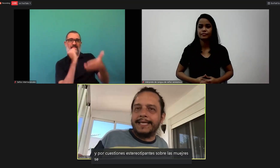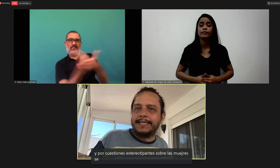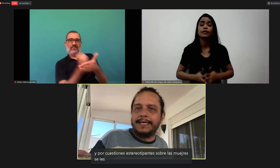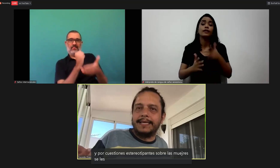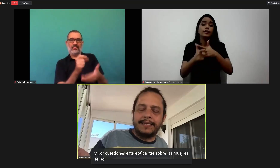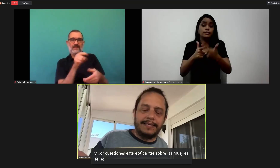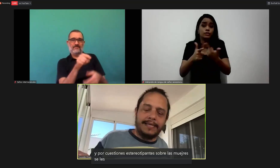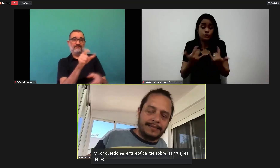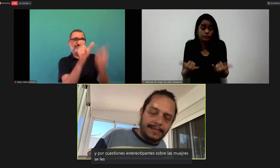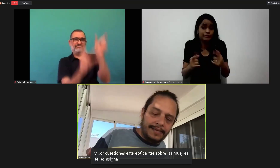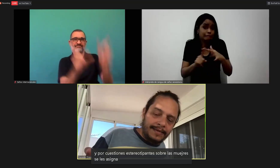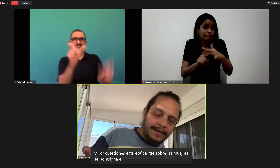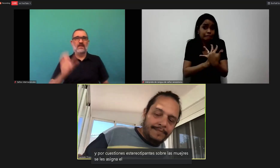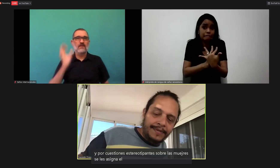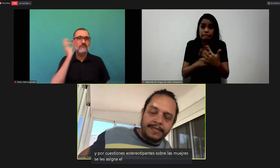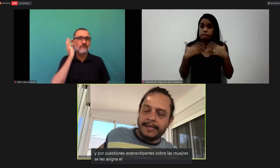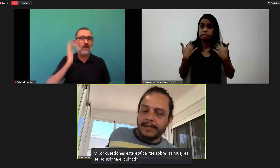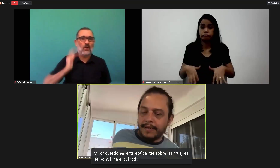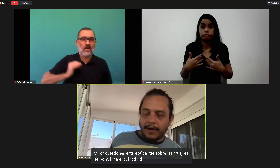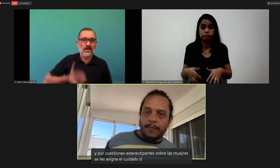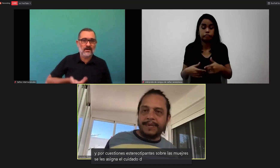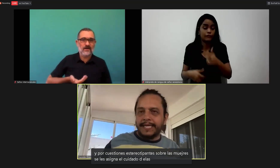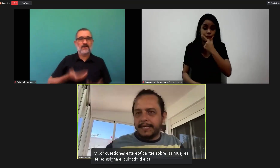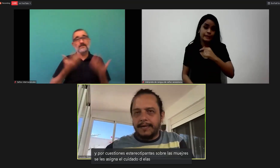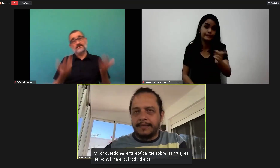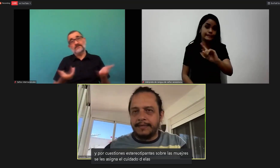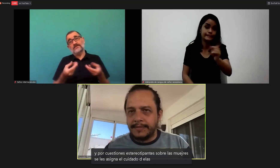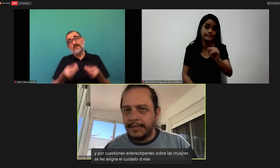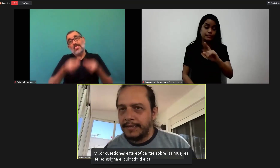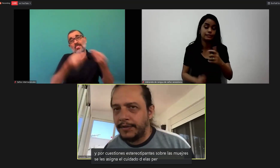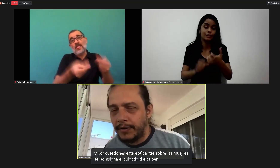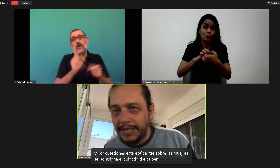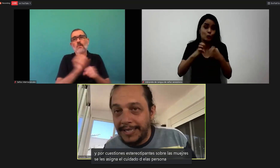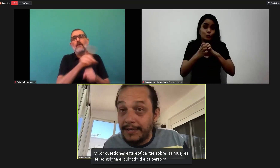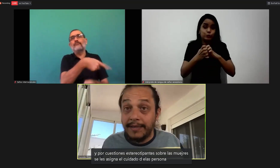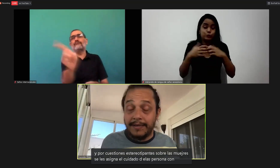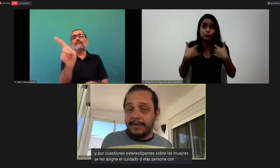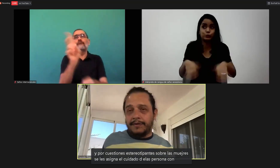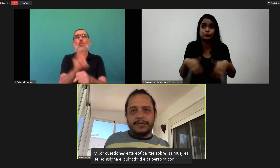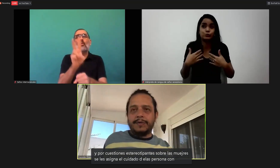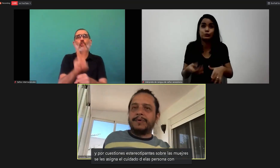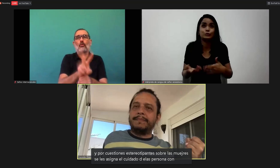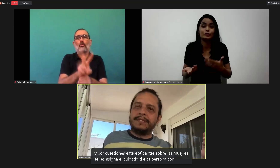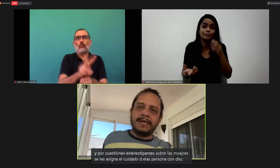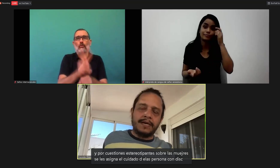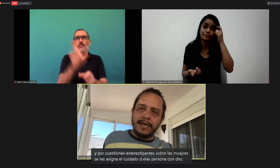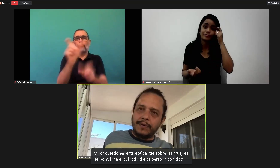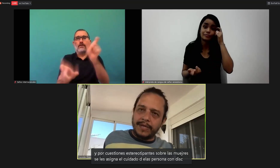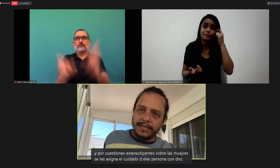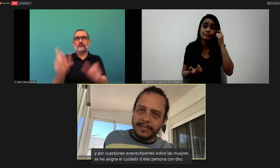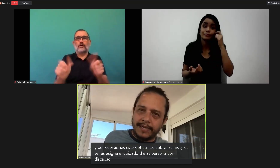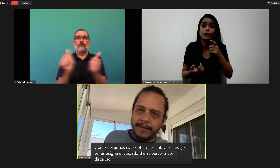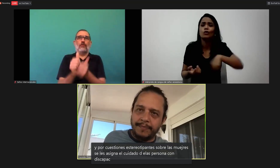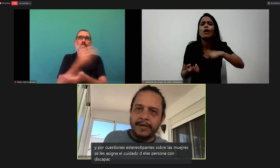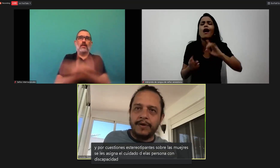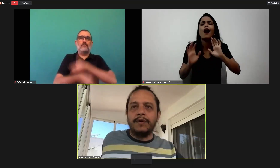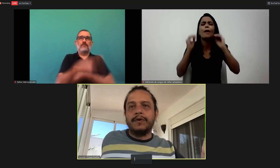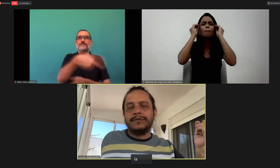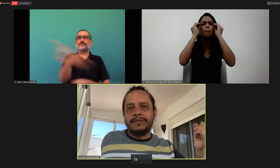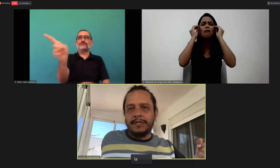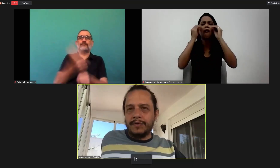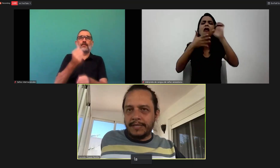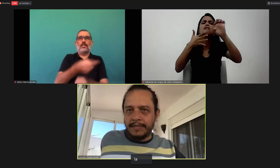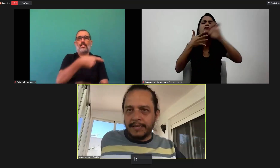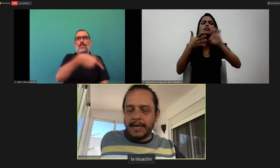situación es realmente compleja en este sentido y no se puede pensar en una estrategia de